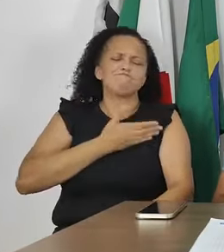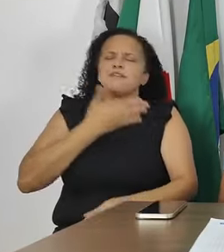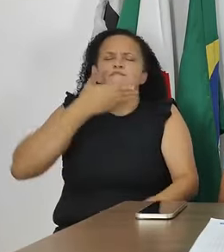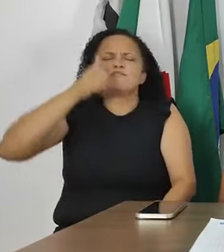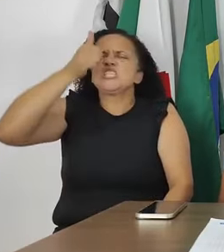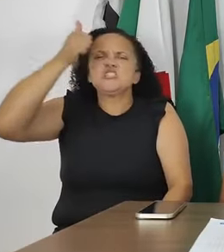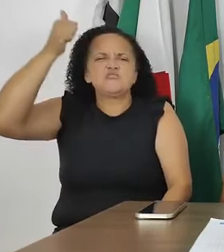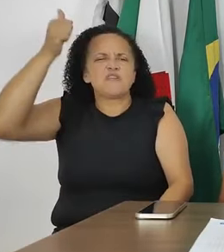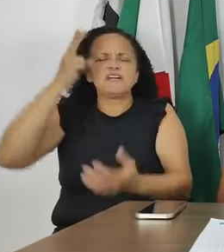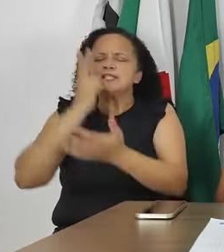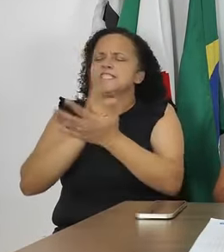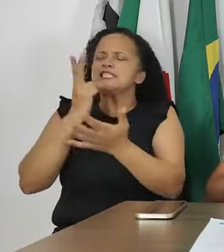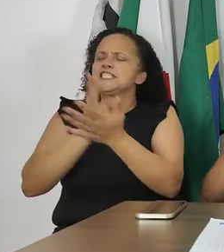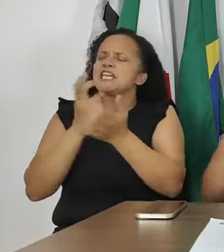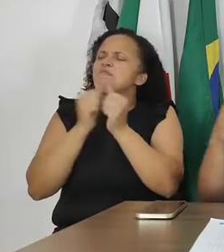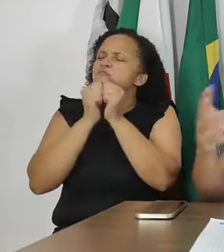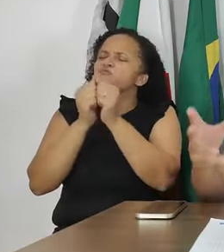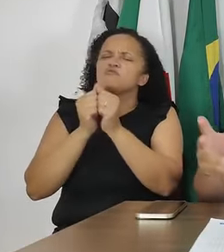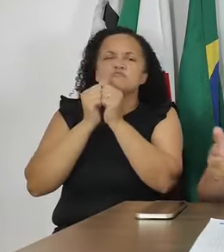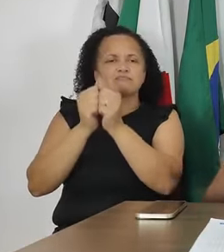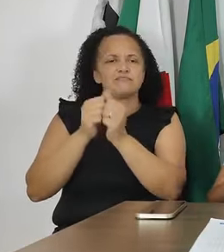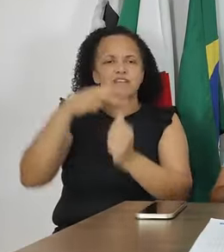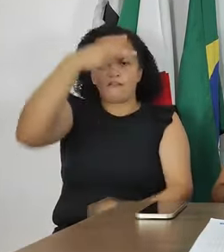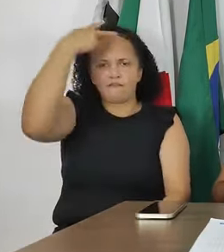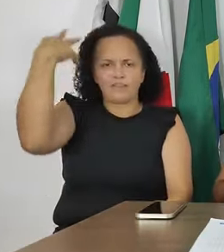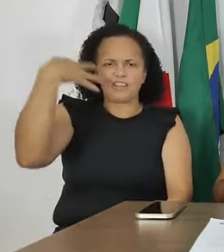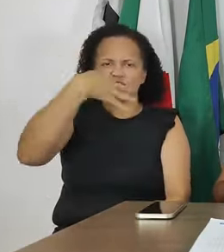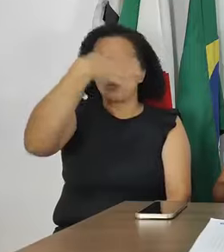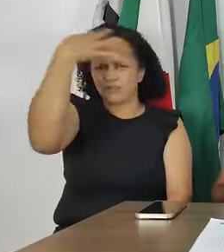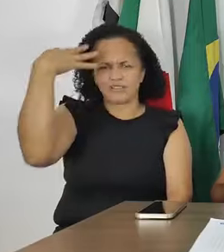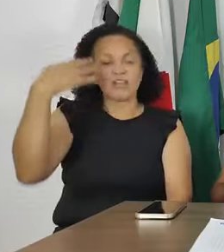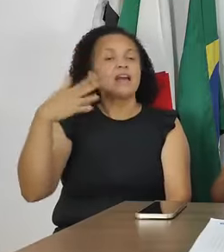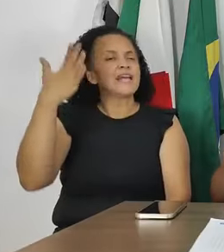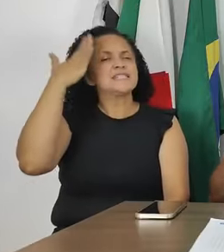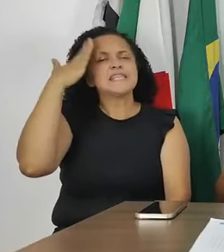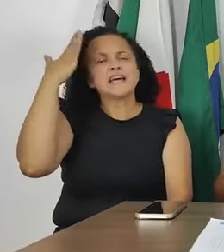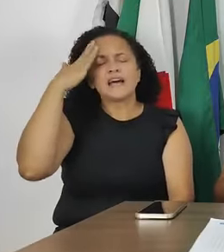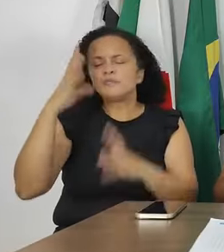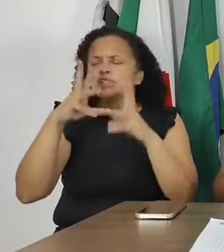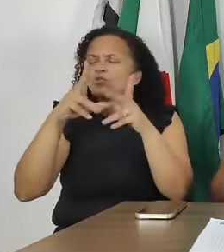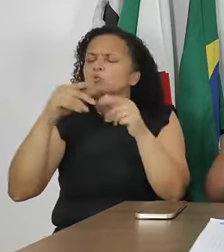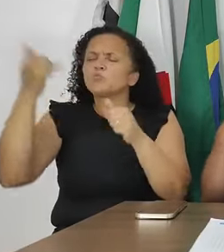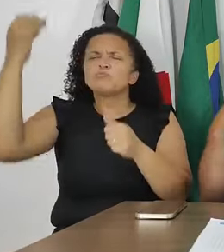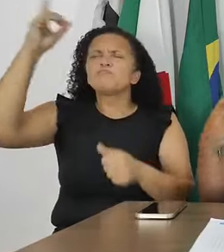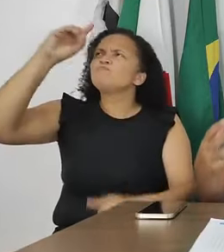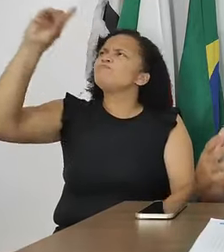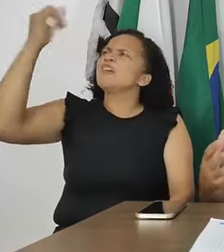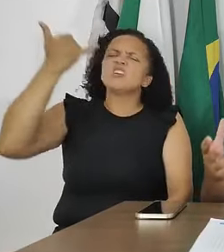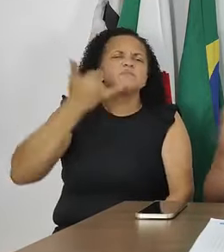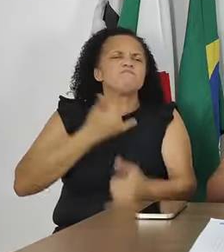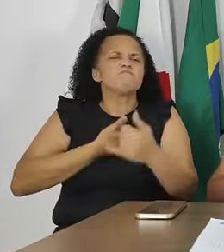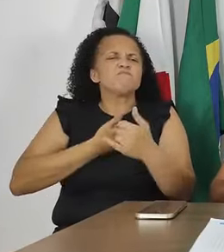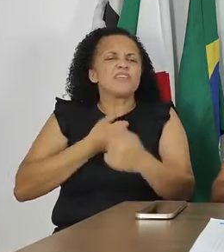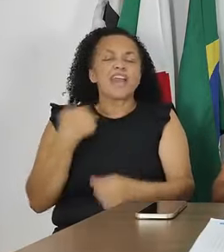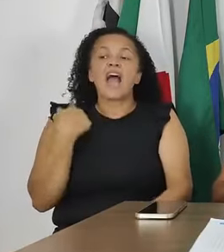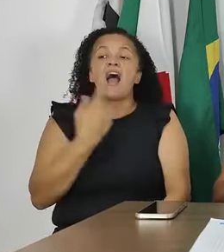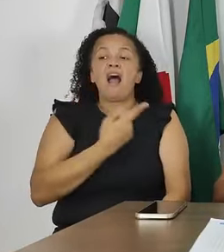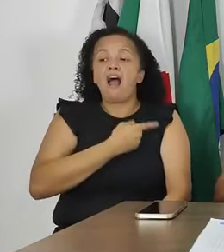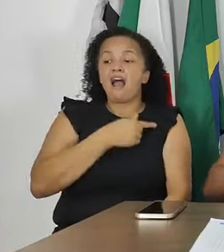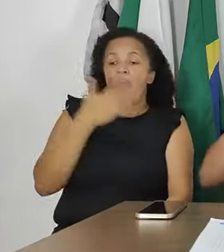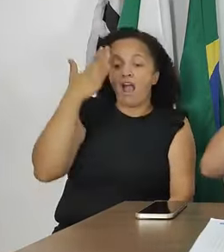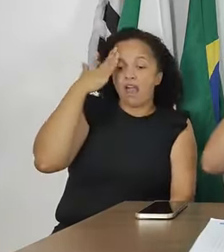horas conosco. Então ele vai contar os seus segredos, ele vai contar os segredos deles para nós, e nós vamos poder desfrutar